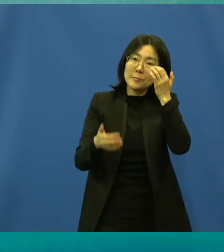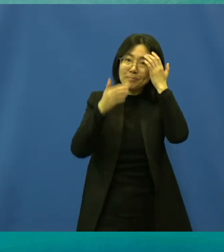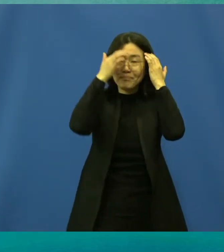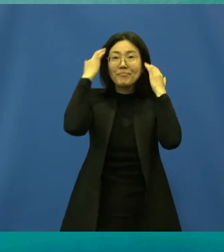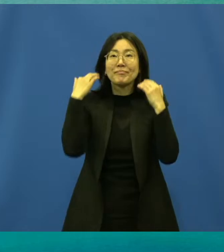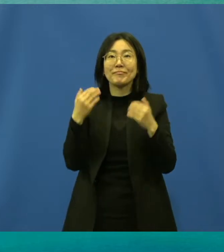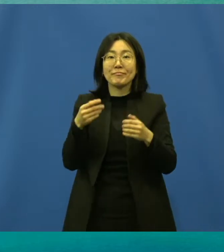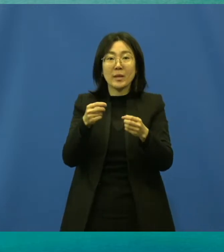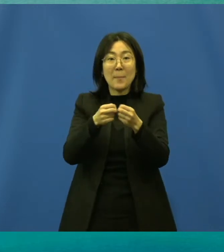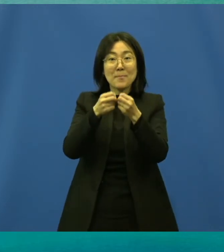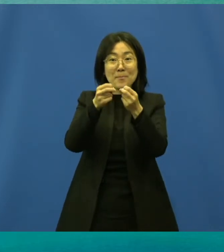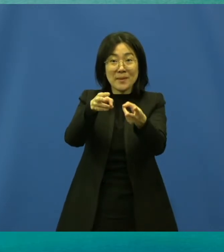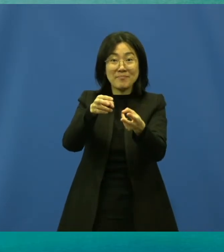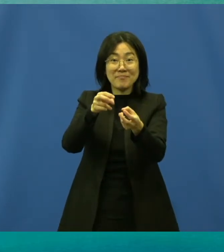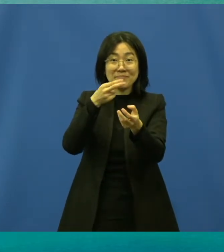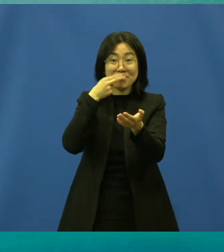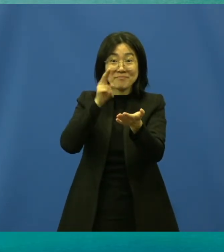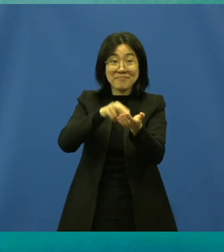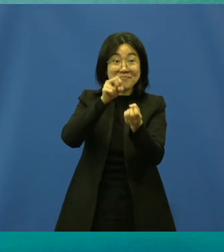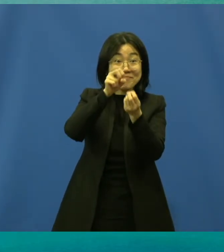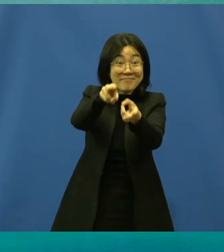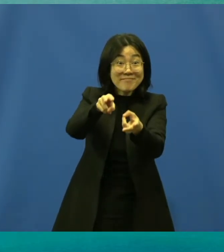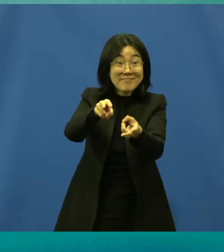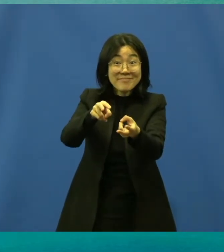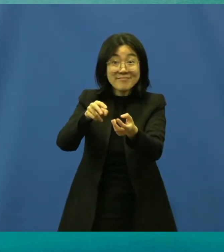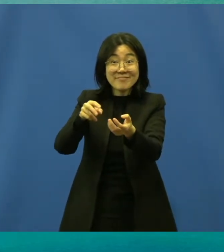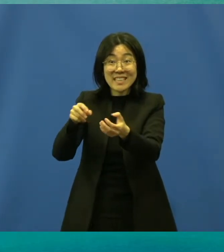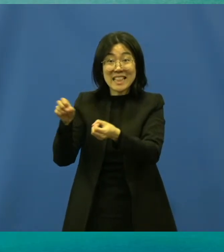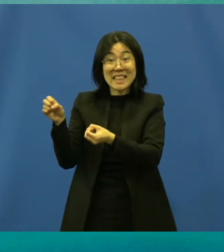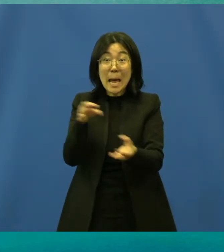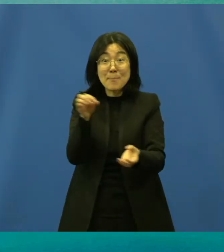때 특급 이런 거 있잖아요. 돈 좀 많이 내고 하는 거 있잖아요.